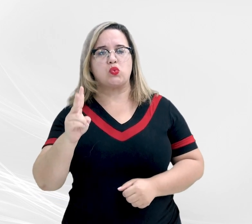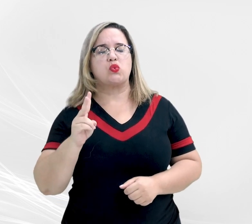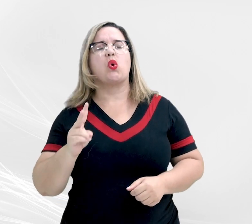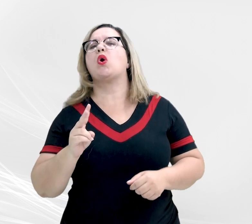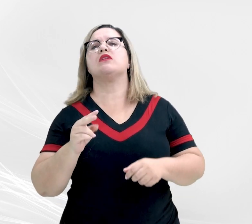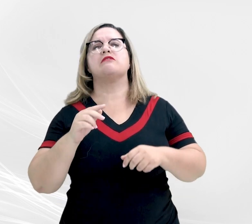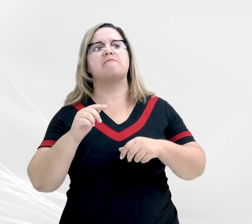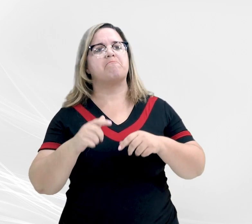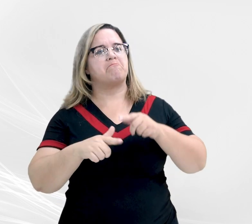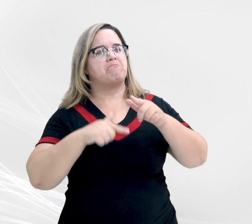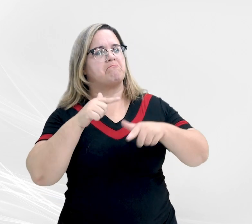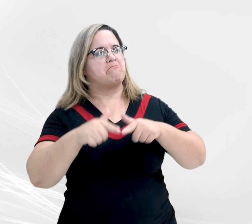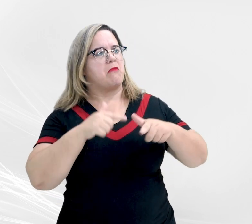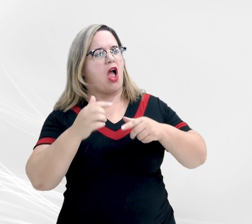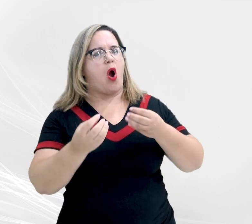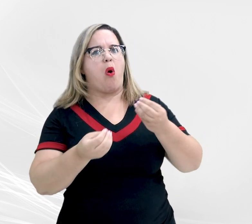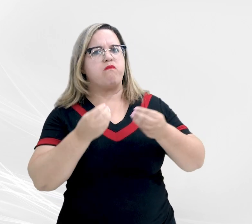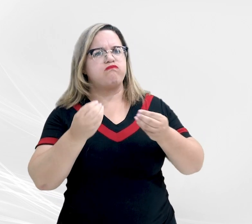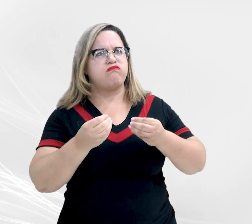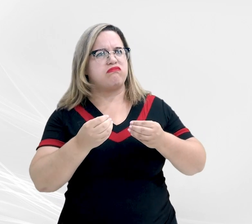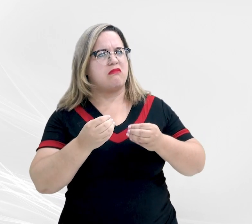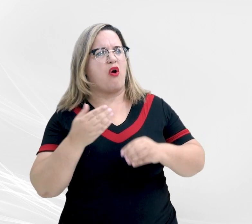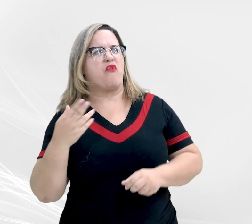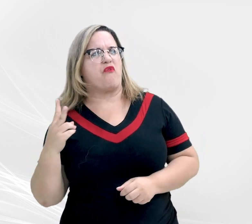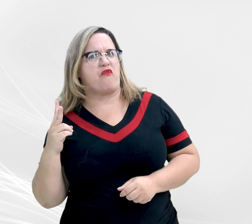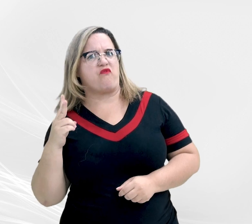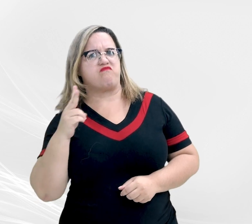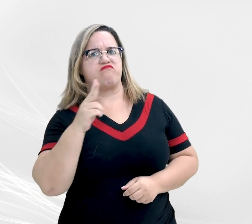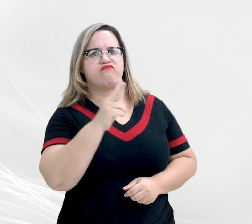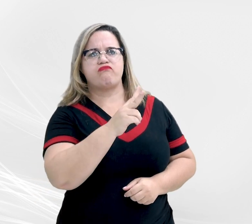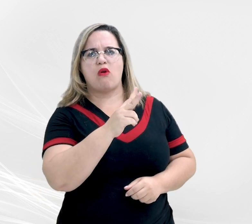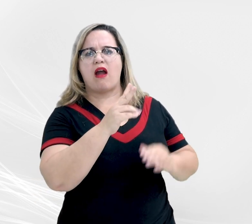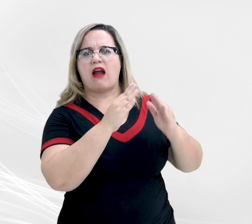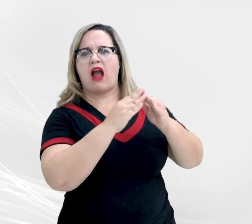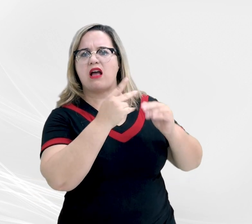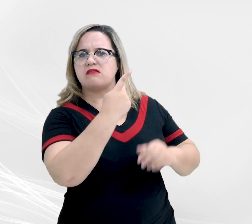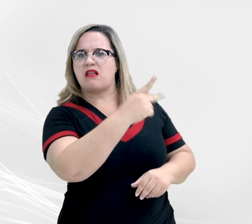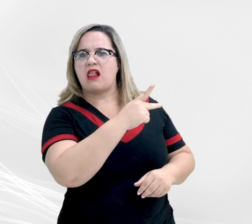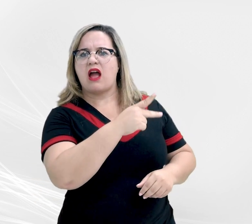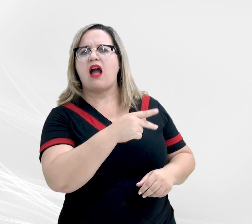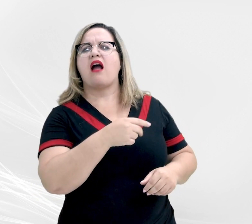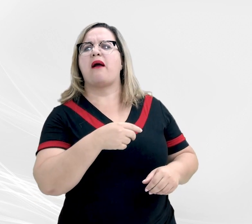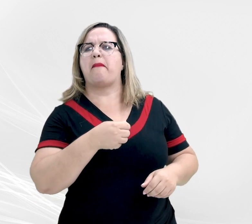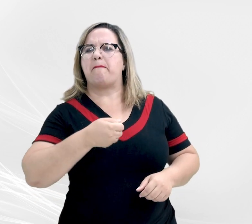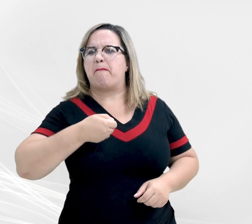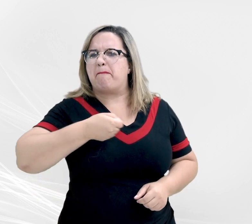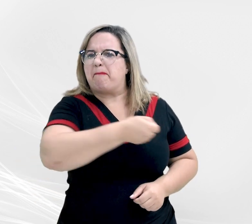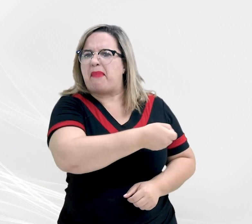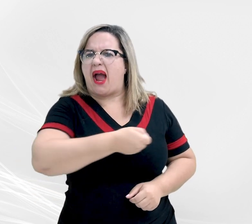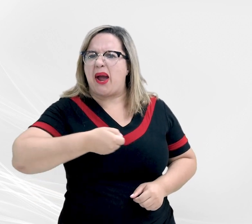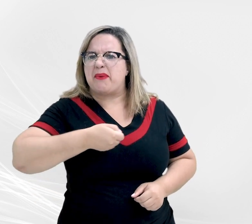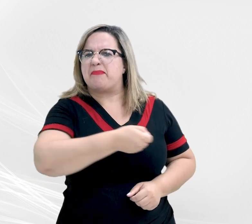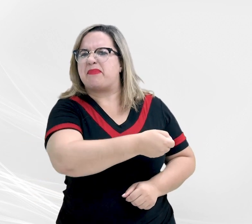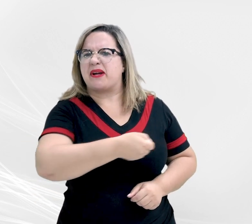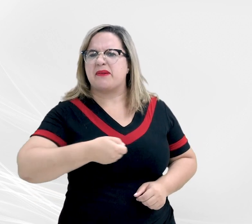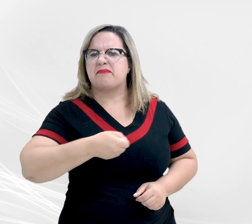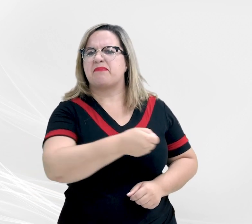Elias, cuja ocasião teriam ido até a casa do ofendido e lá o golpearam de forma espontânea